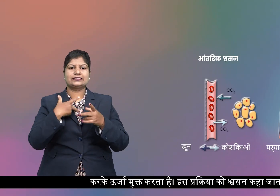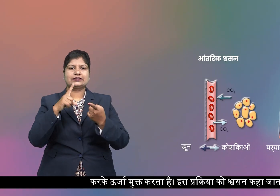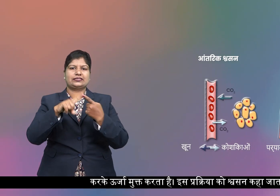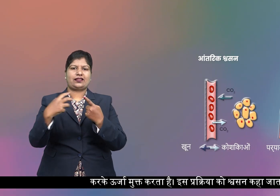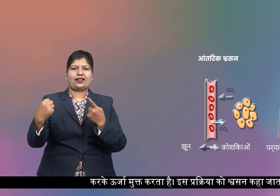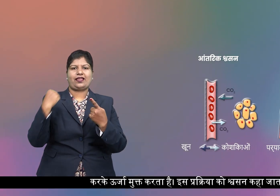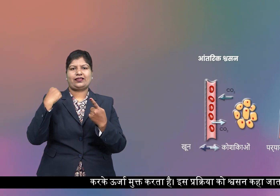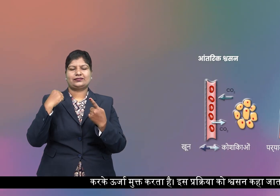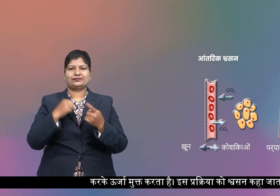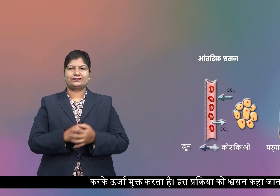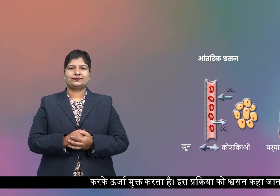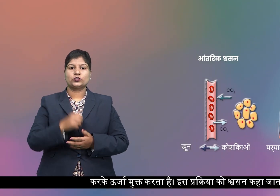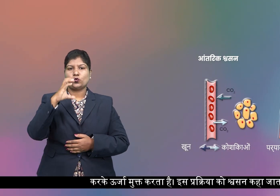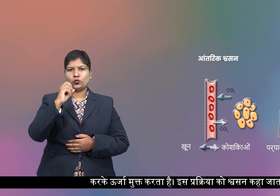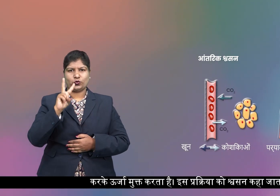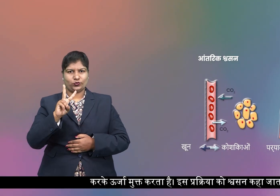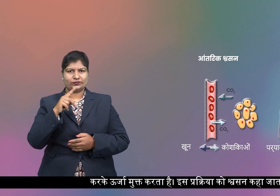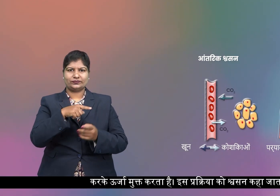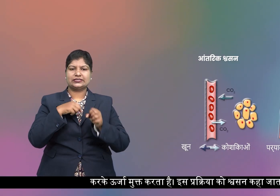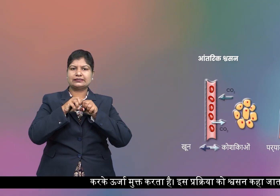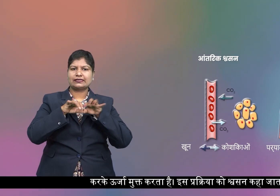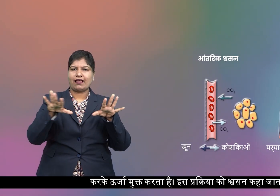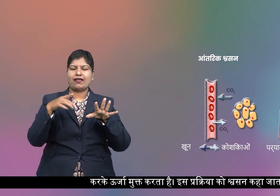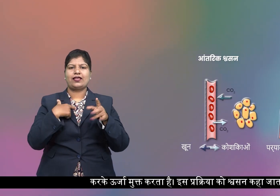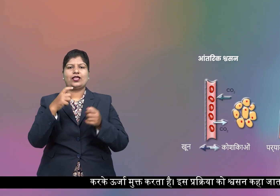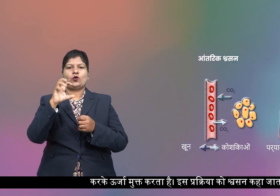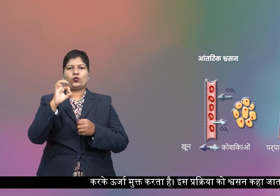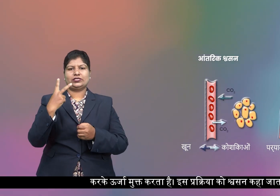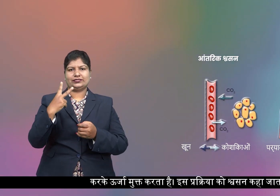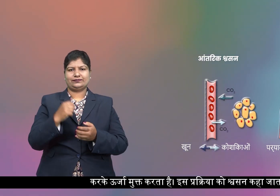मुक्त करता है। इस प्रक्रिया को श्वसन कहा जाता है।